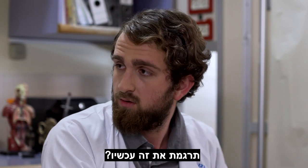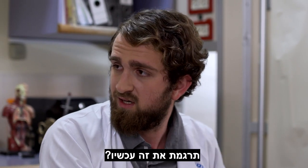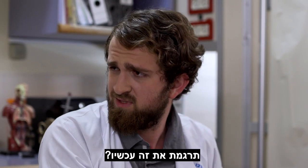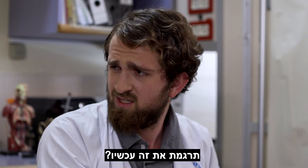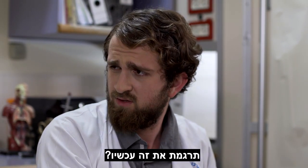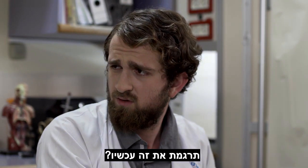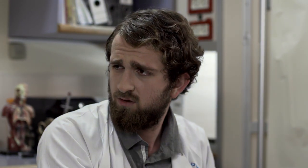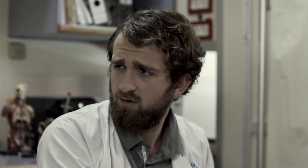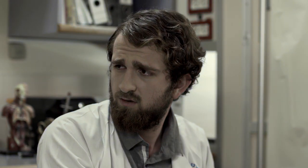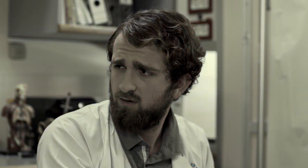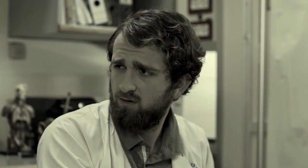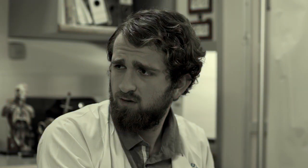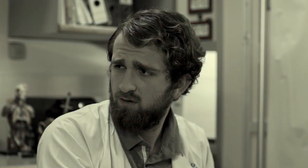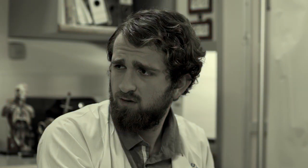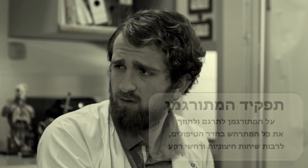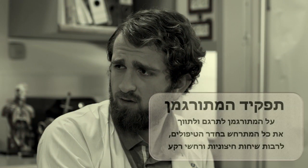תרגמת את זה